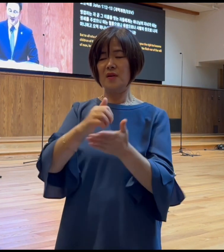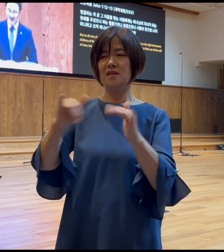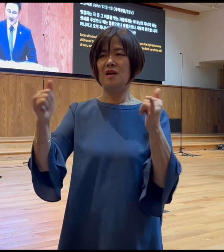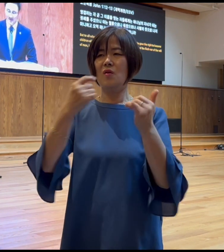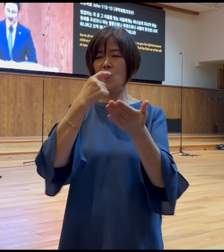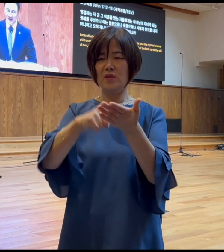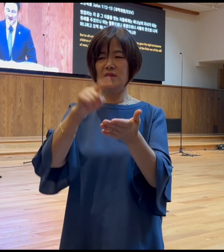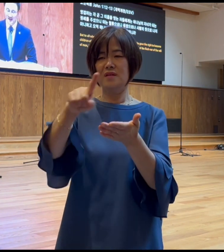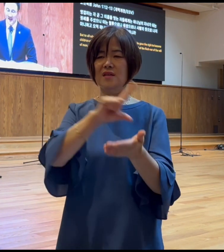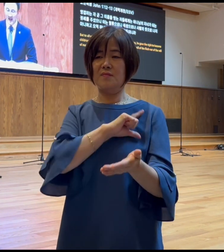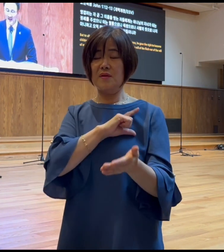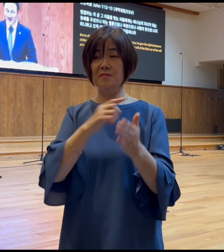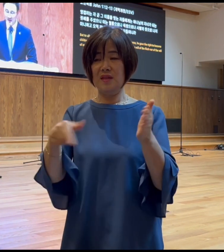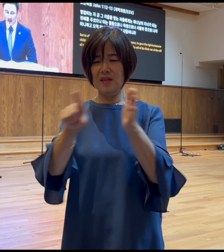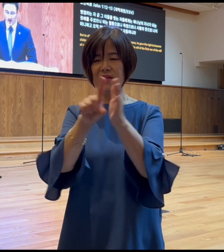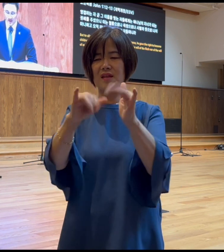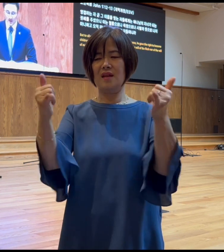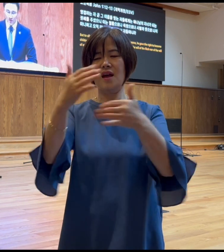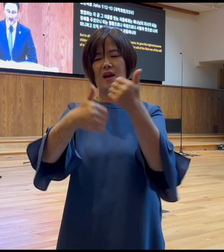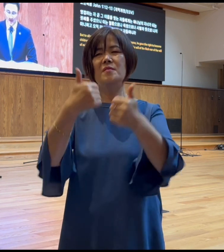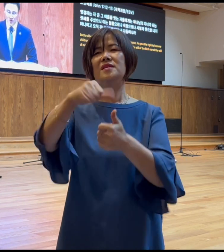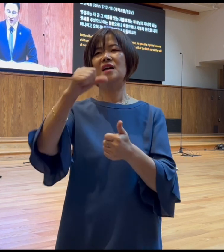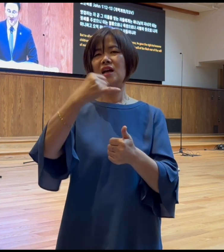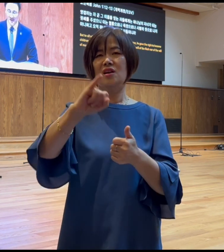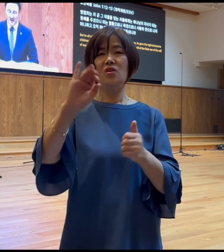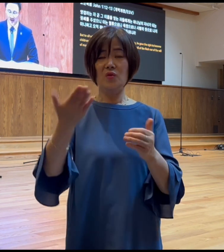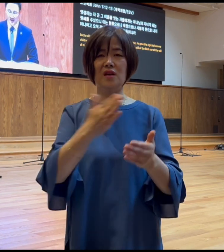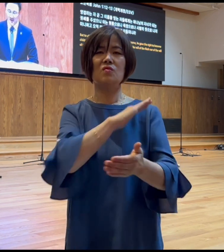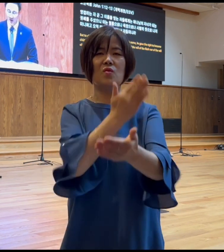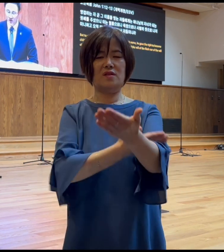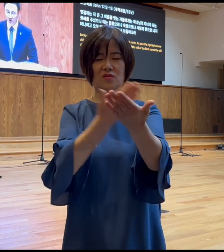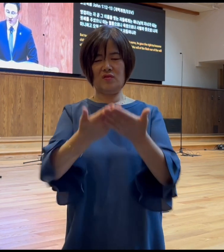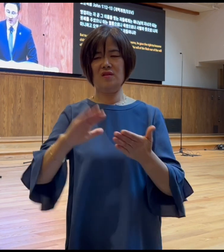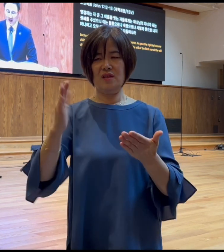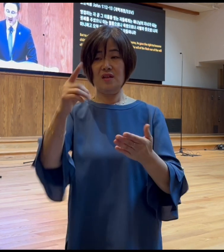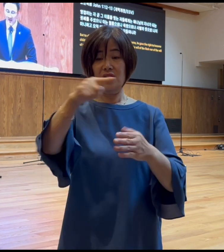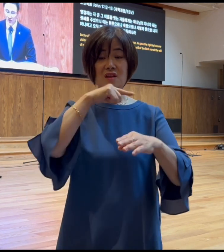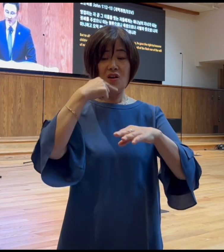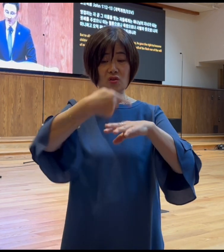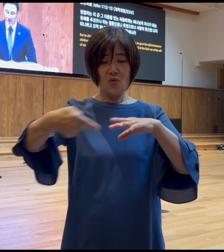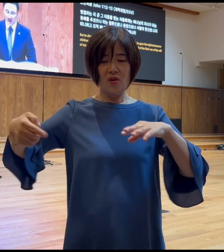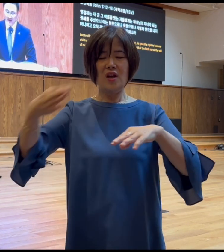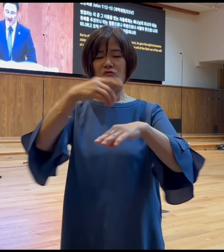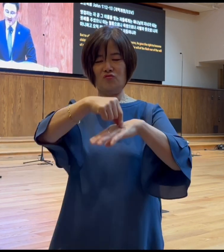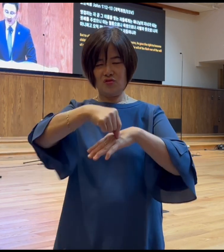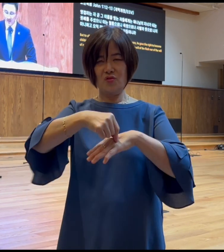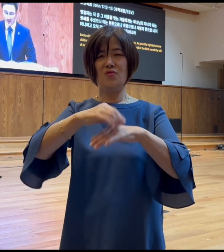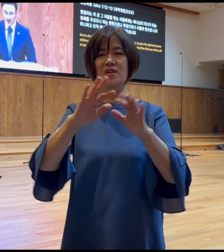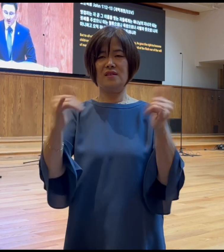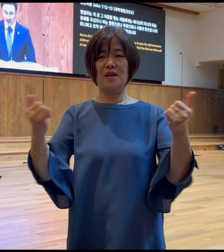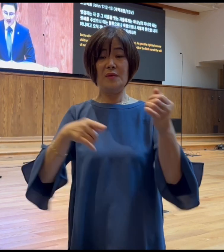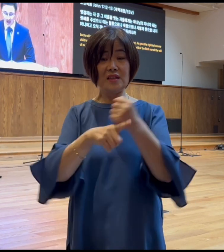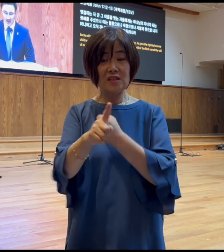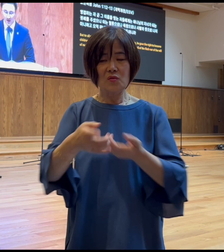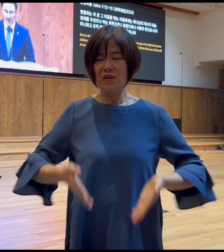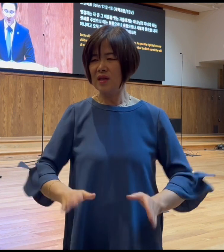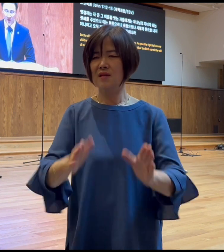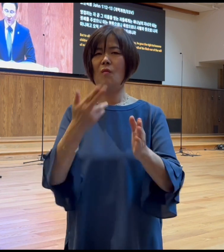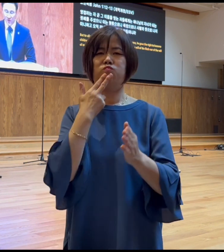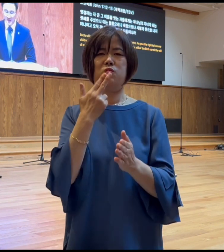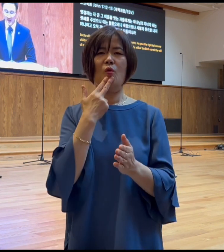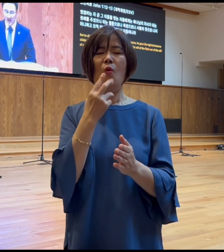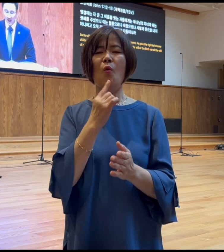이름을 믿는 자들에게는 하나님의 자녀가 되는 권세를 주셨으니 이는 혈통으로나 육정으로나 사람의 뜻으로 나지